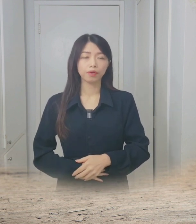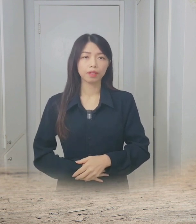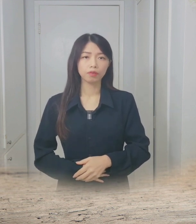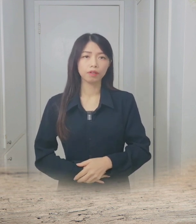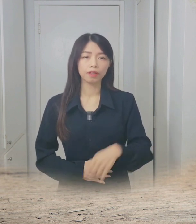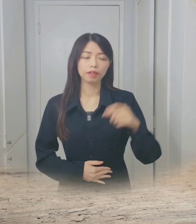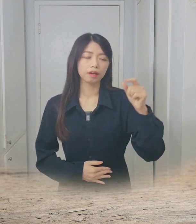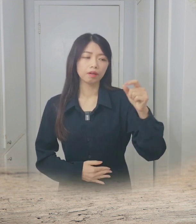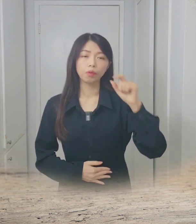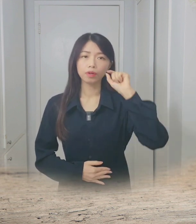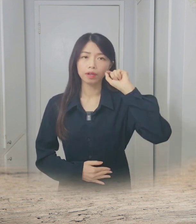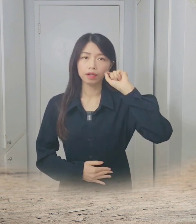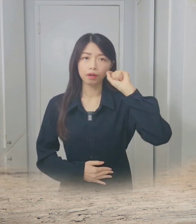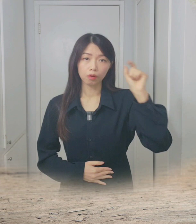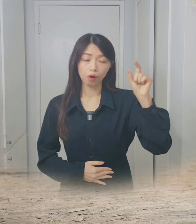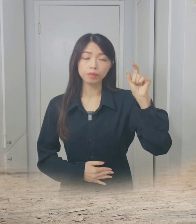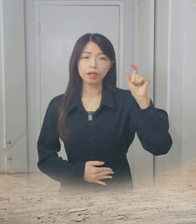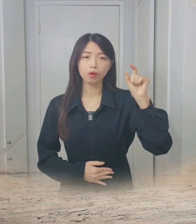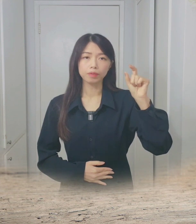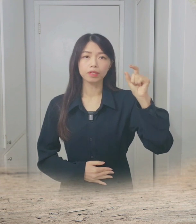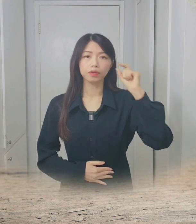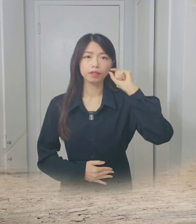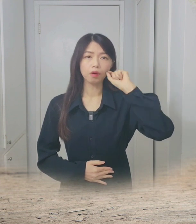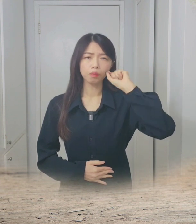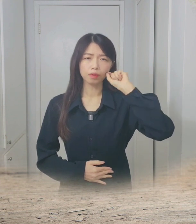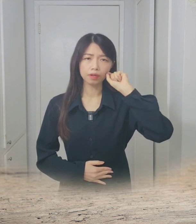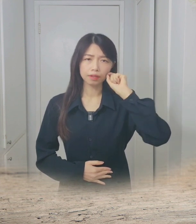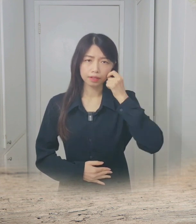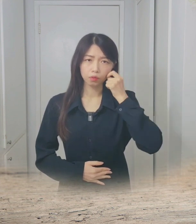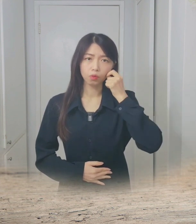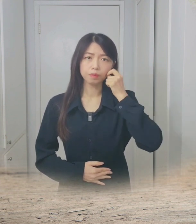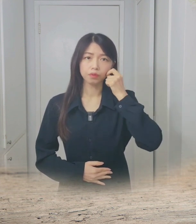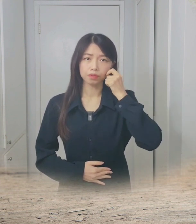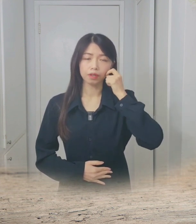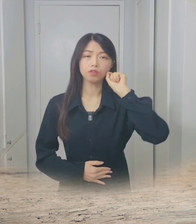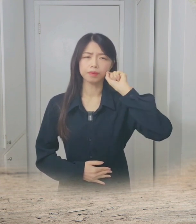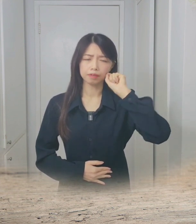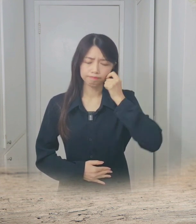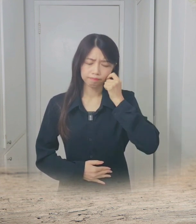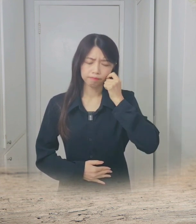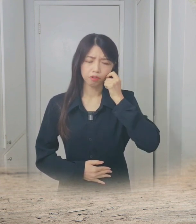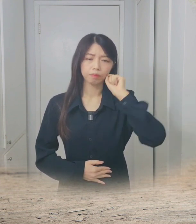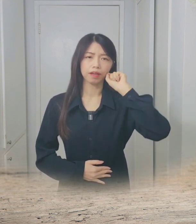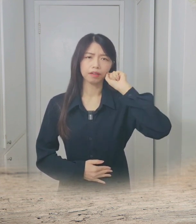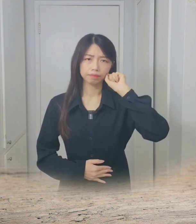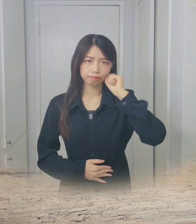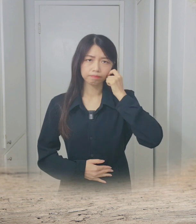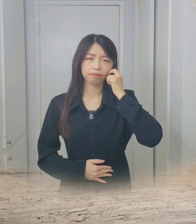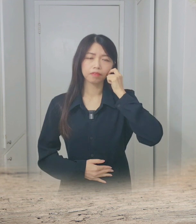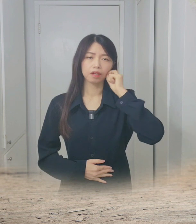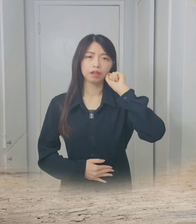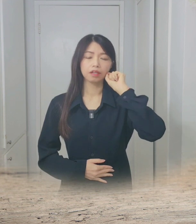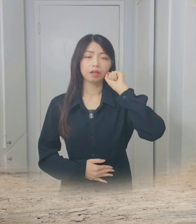어려움이라고 한 듯의 수어는 볼을 엄지랑 검지를 이용해서 볼을 살짝 꼬집어주는 척 해주시면 돼요. 어렵다